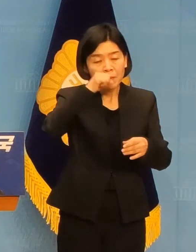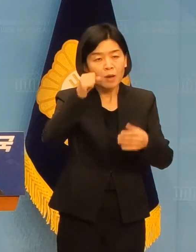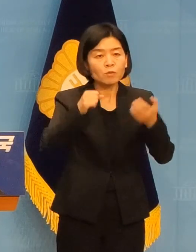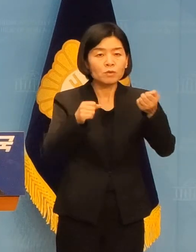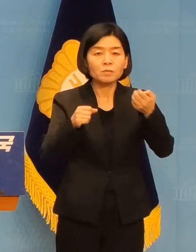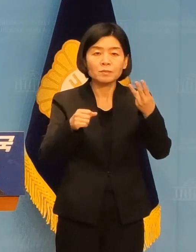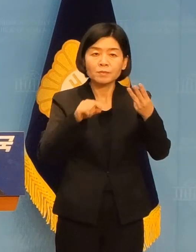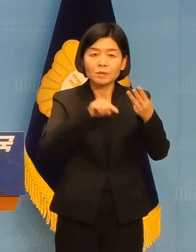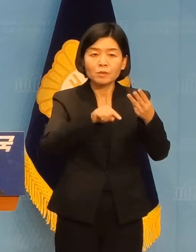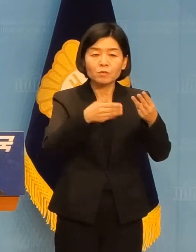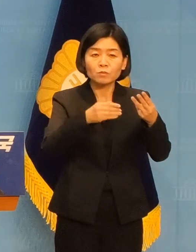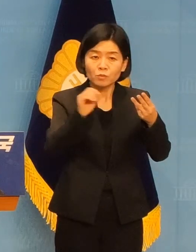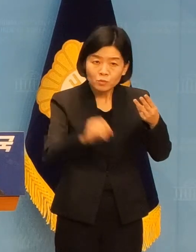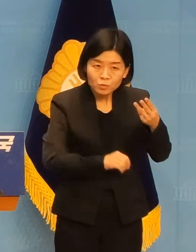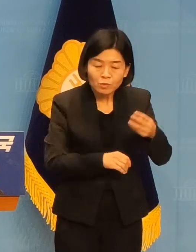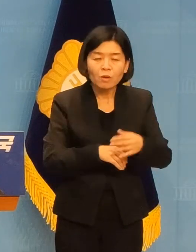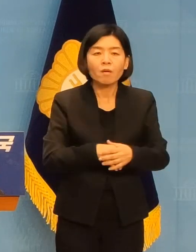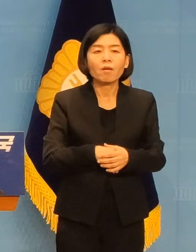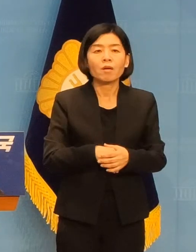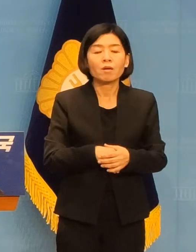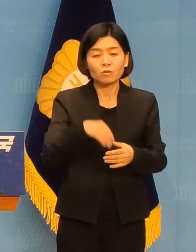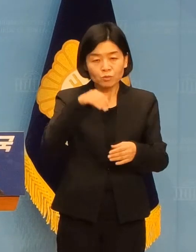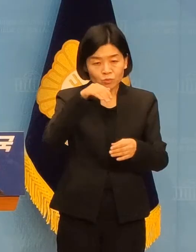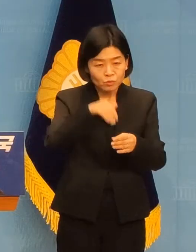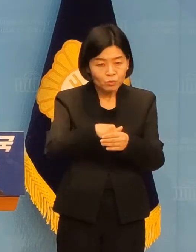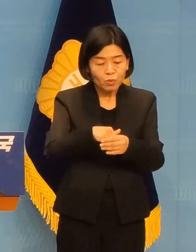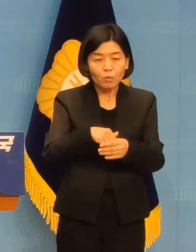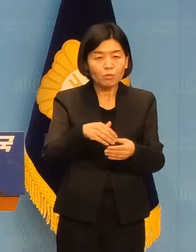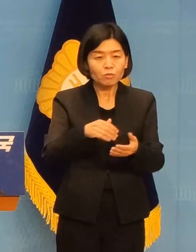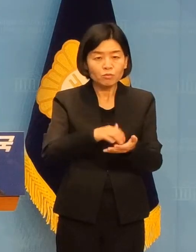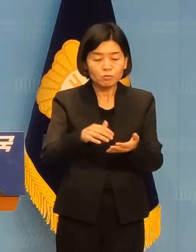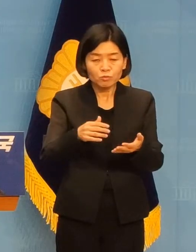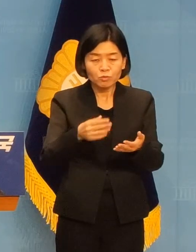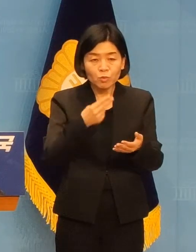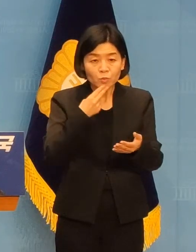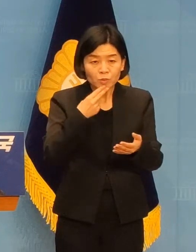93.6%를 차지했습니다. 무투표 당선자가